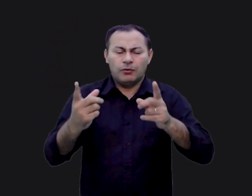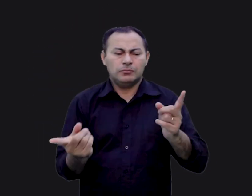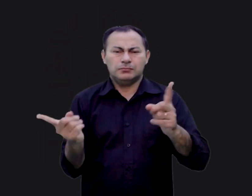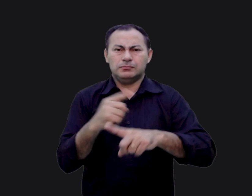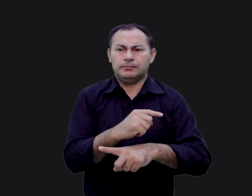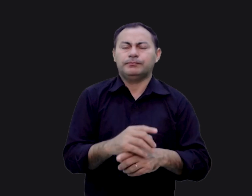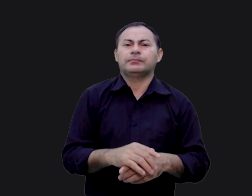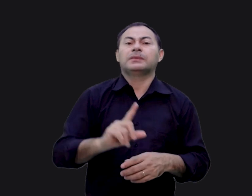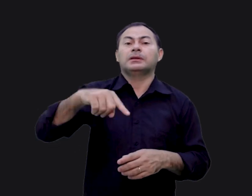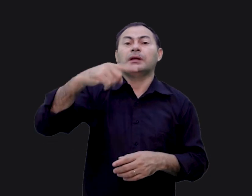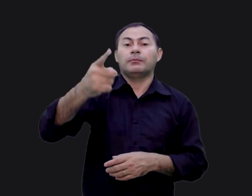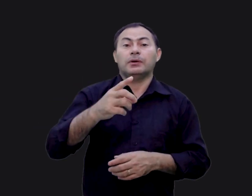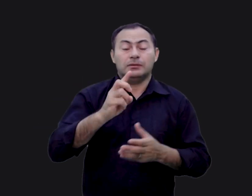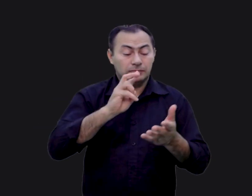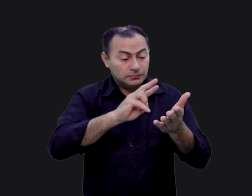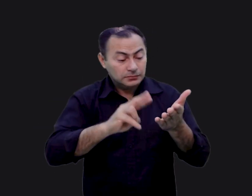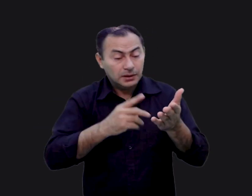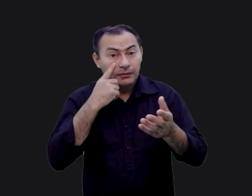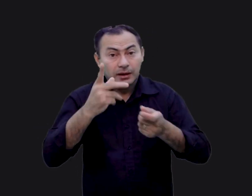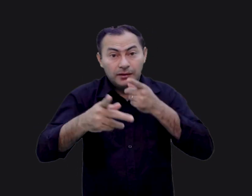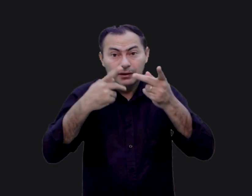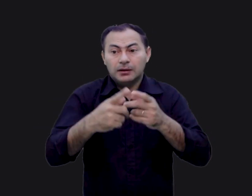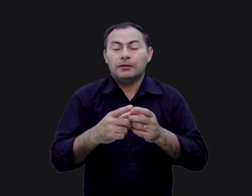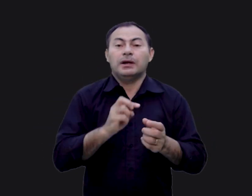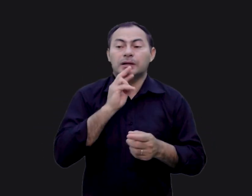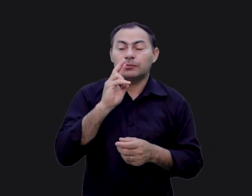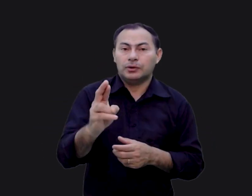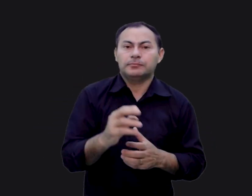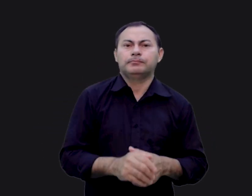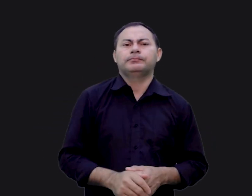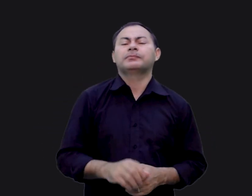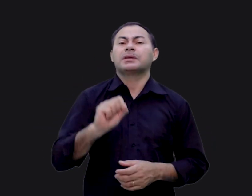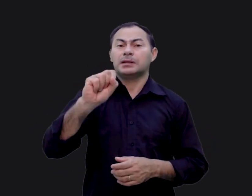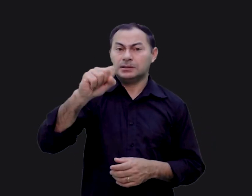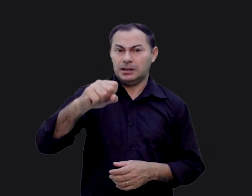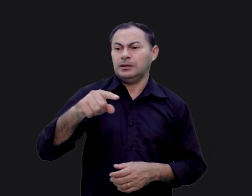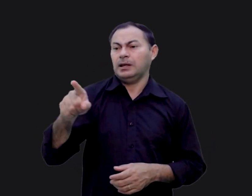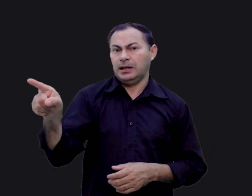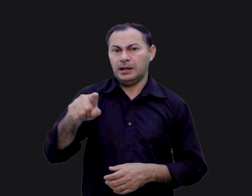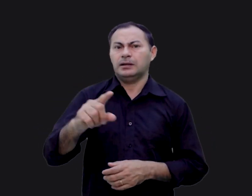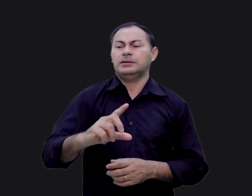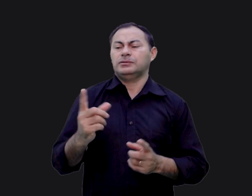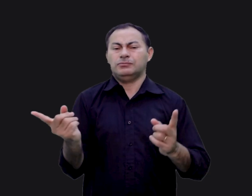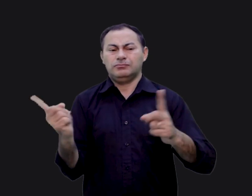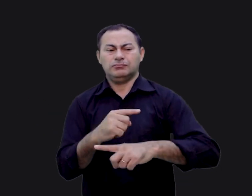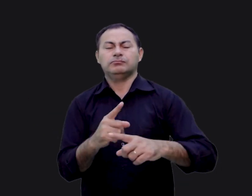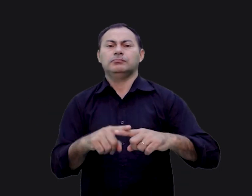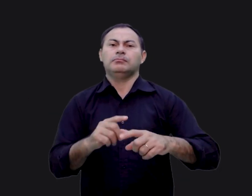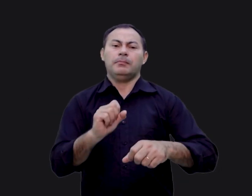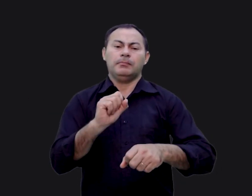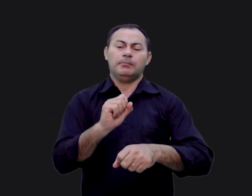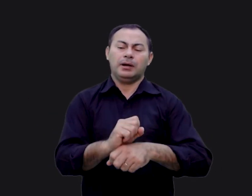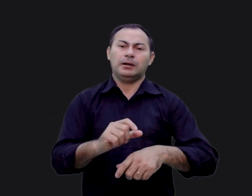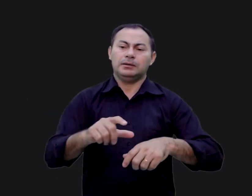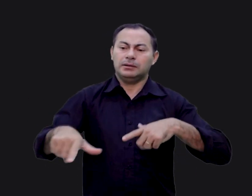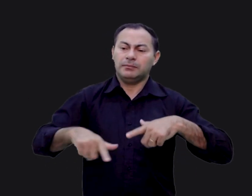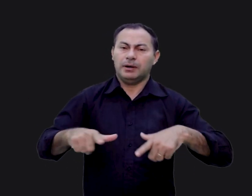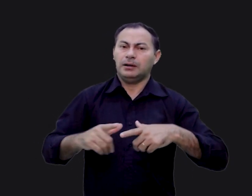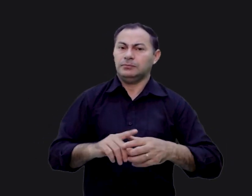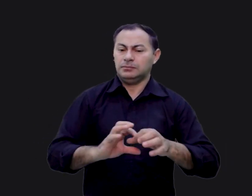povo rebelde. Depois de verificarem os relatos, veio a resposta: sim, eles são rebeldes, pare o trabalho.